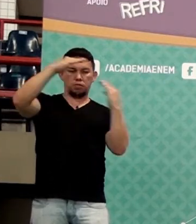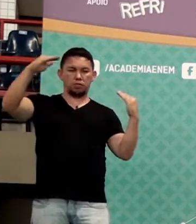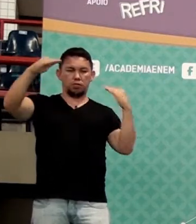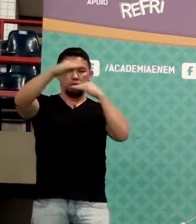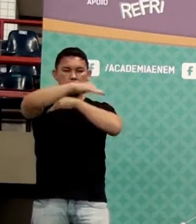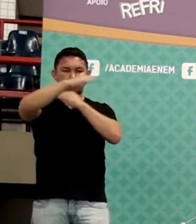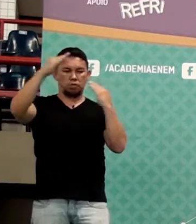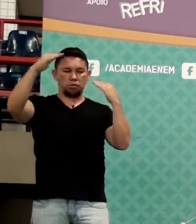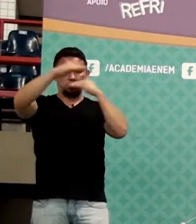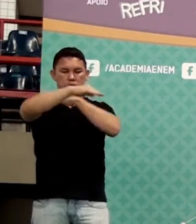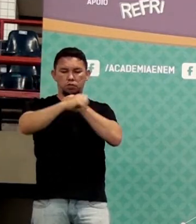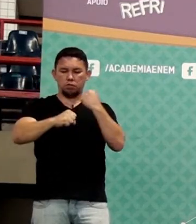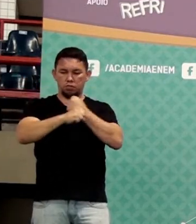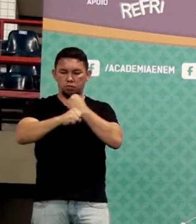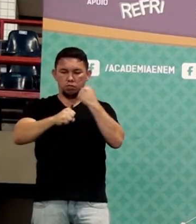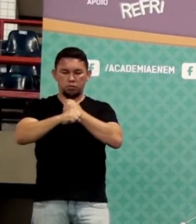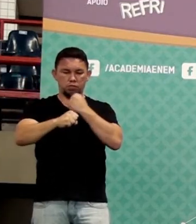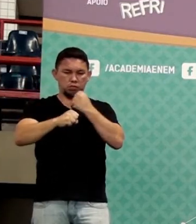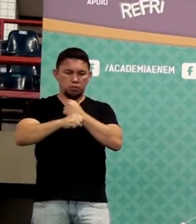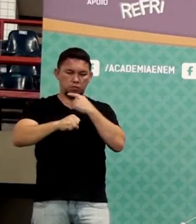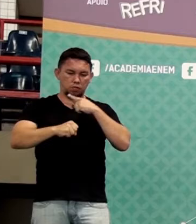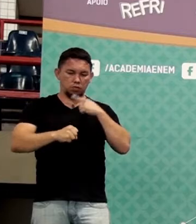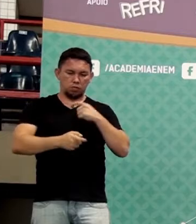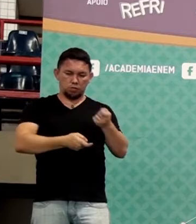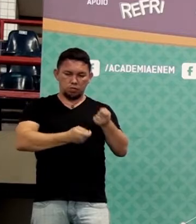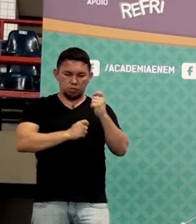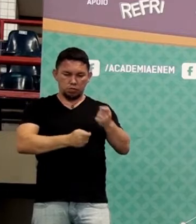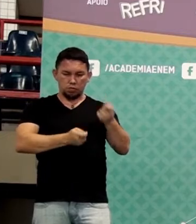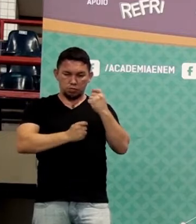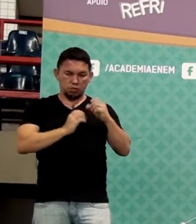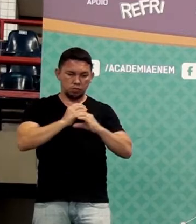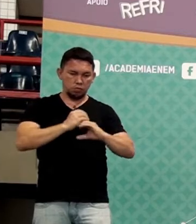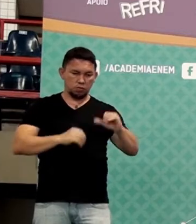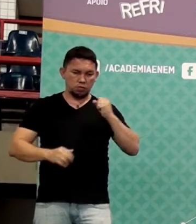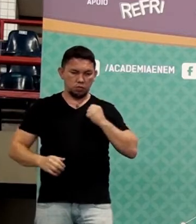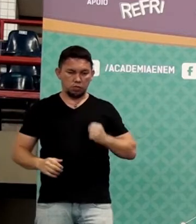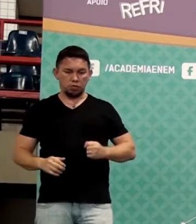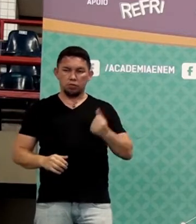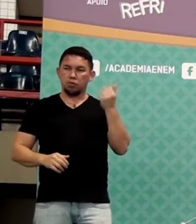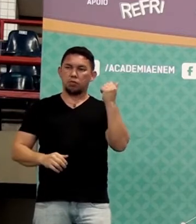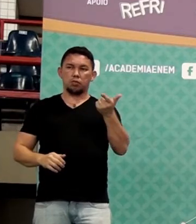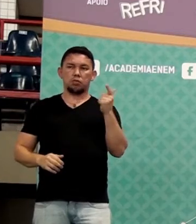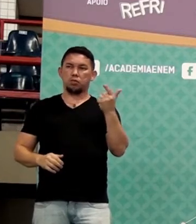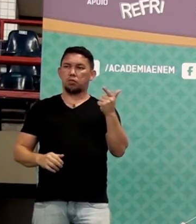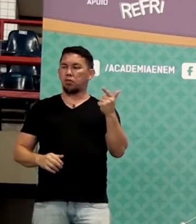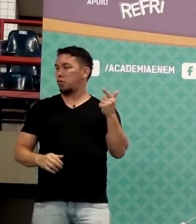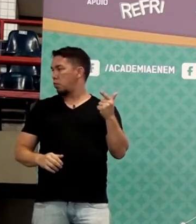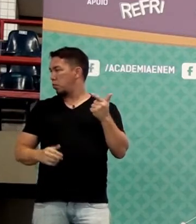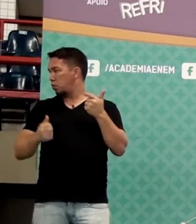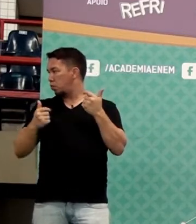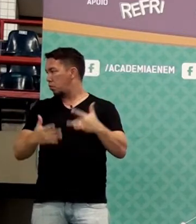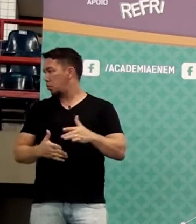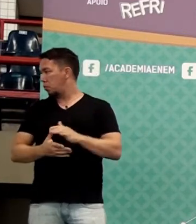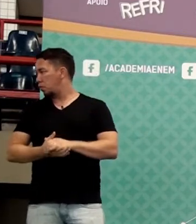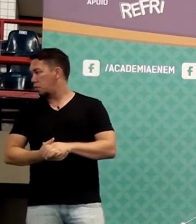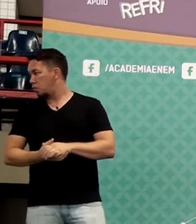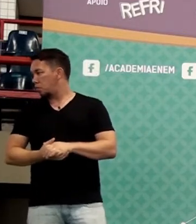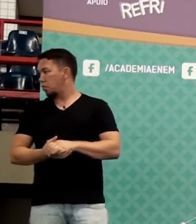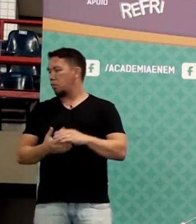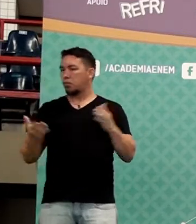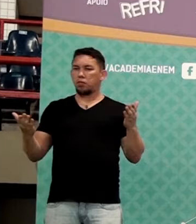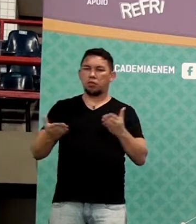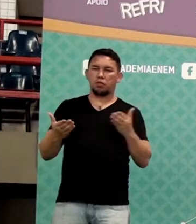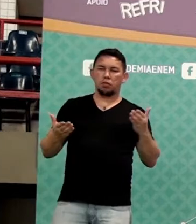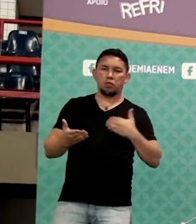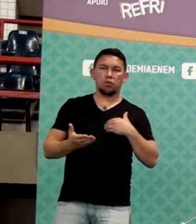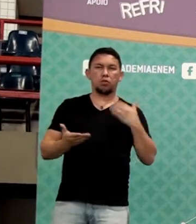pessoal constrói aquelas barracas de pesca, mas não há saneamento. Nós vamos já falar sobre isso. Por isso que eu estou dizendo que a nossa aula de hoje serve